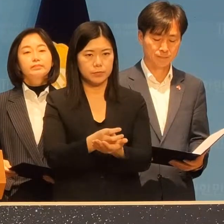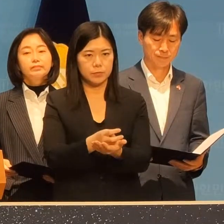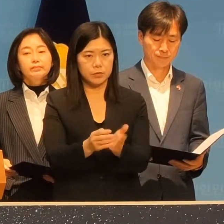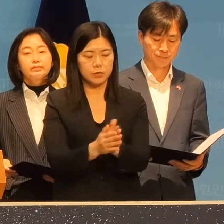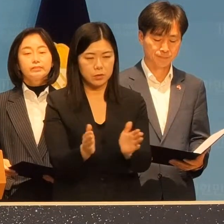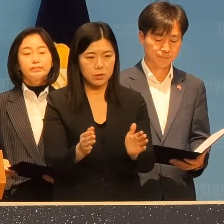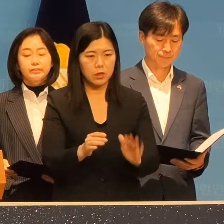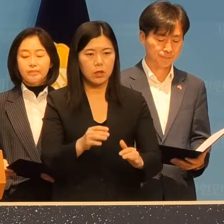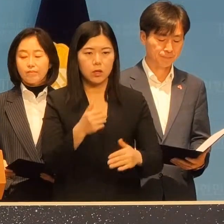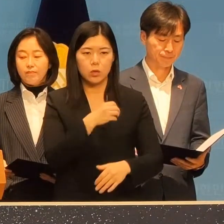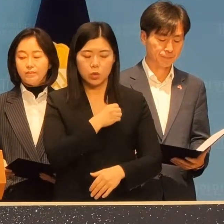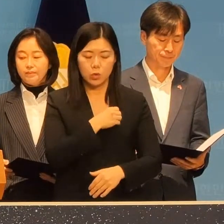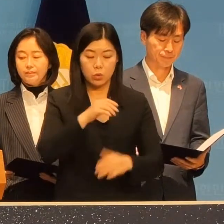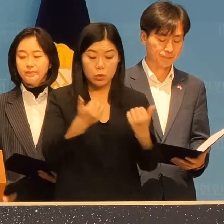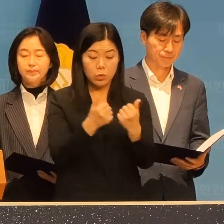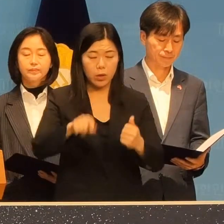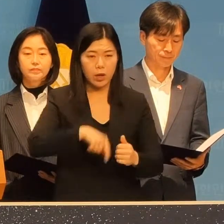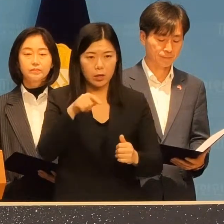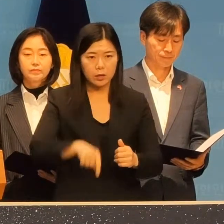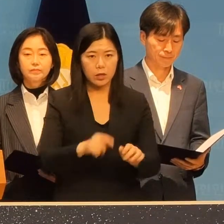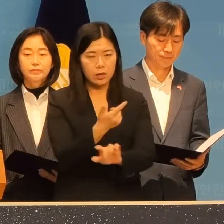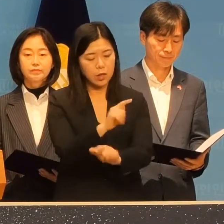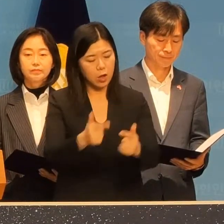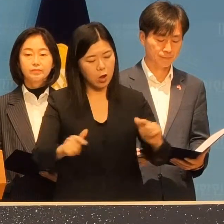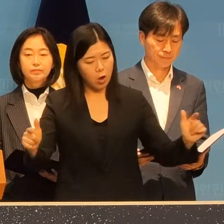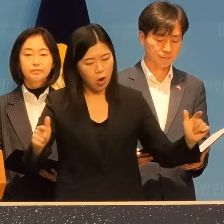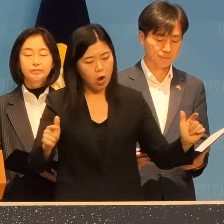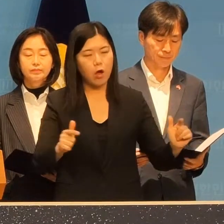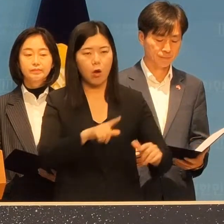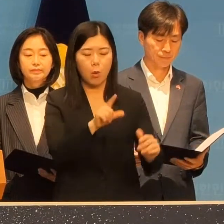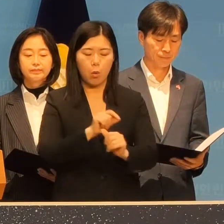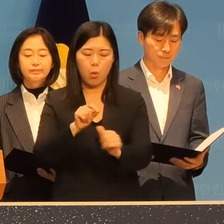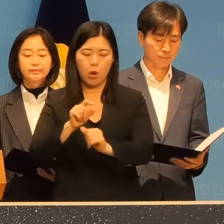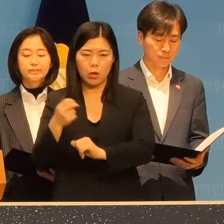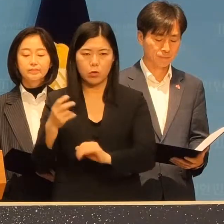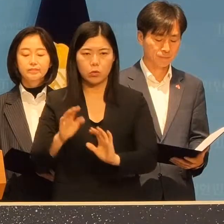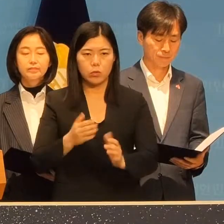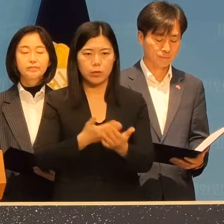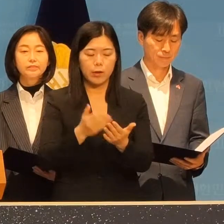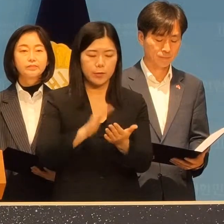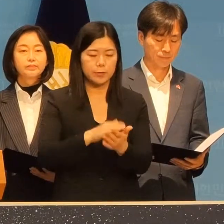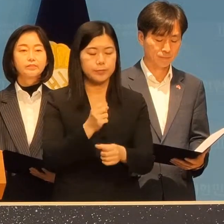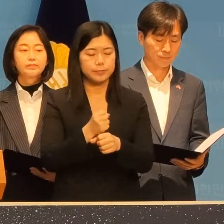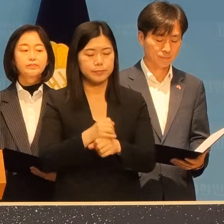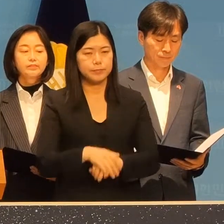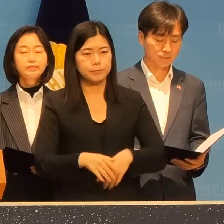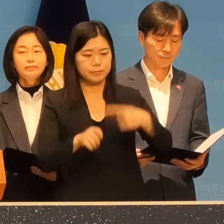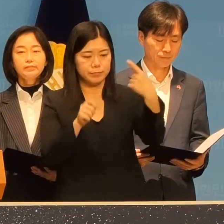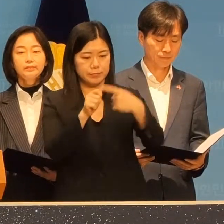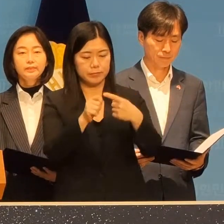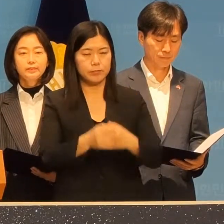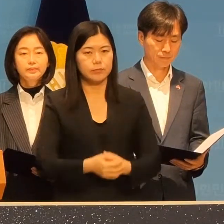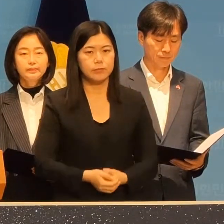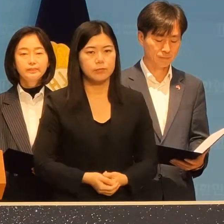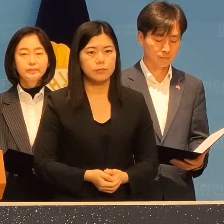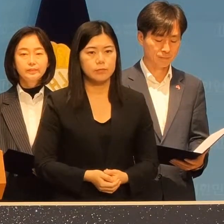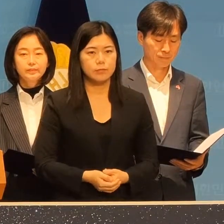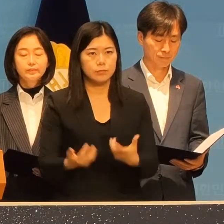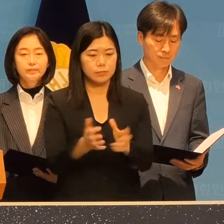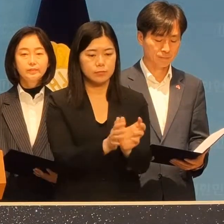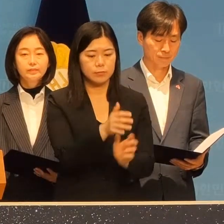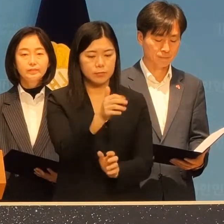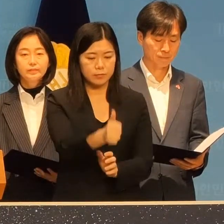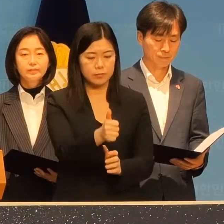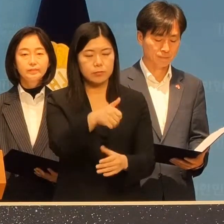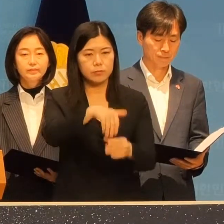다양성을 보장하고 비례성을 강화하는 개혁을 이뤄내겠습니다. 하나, 단체장